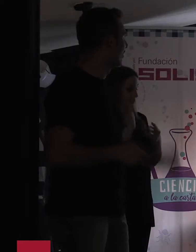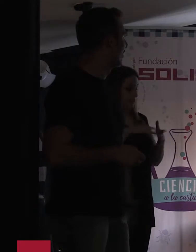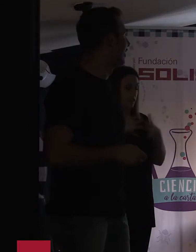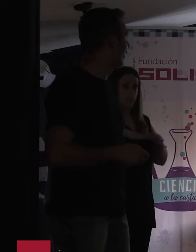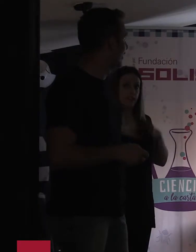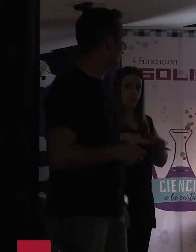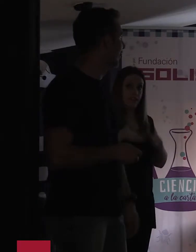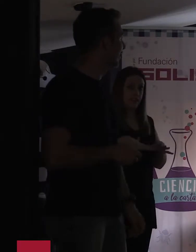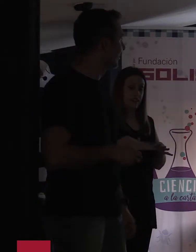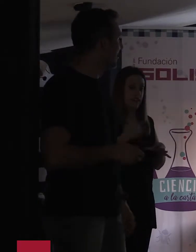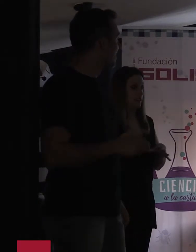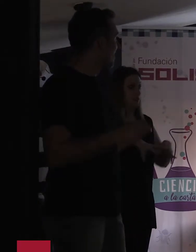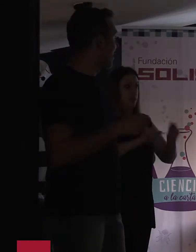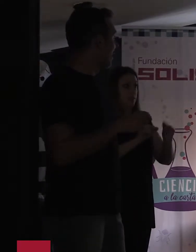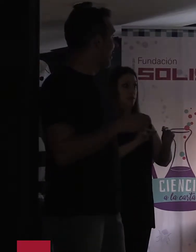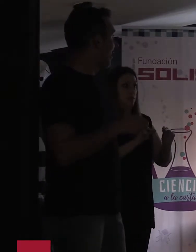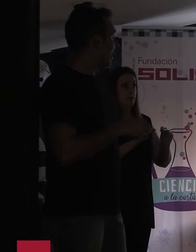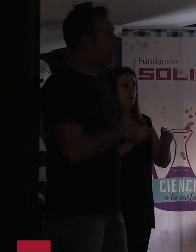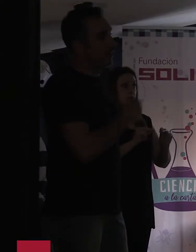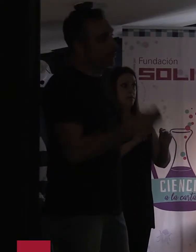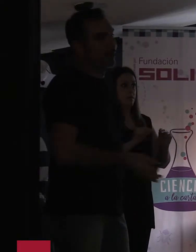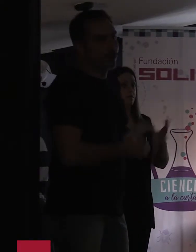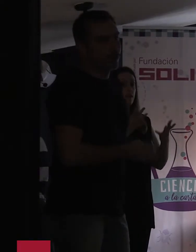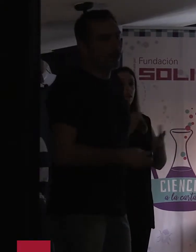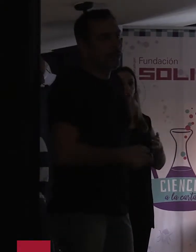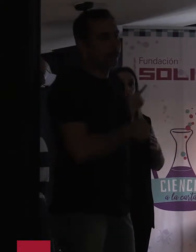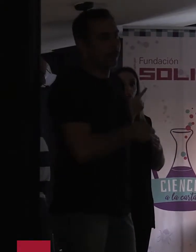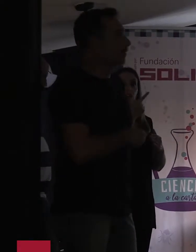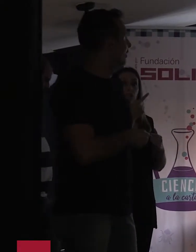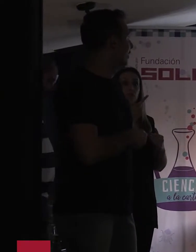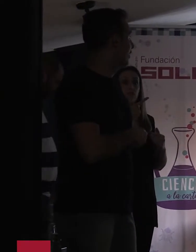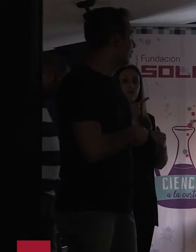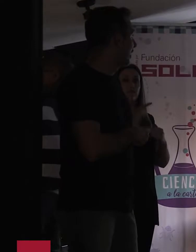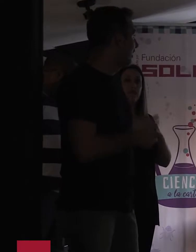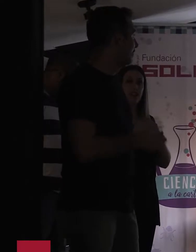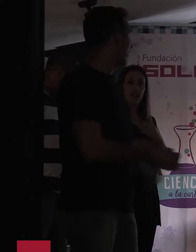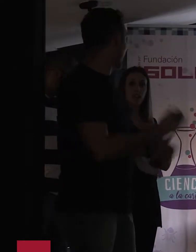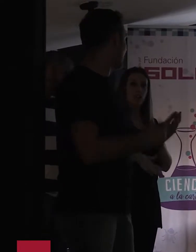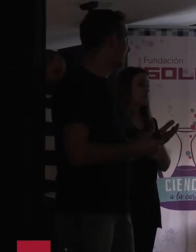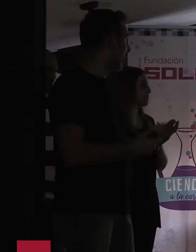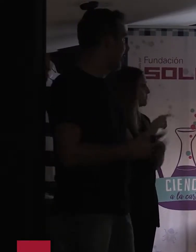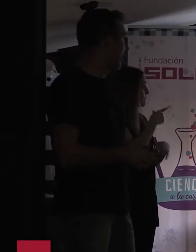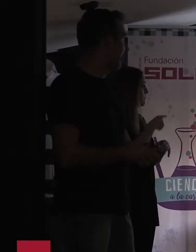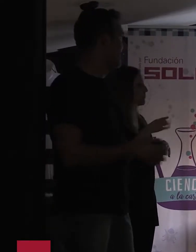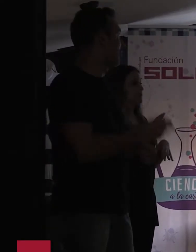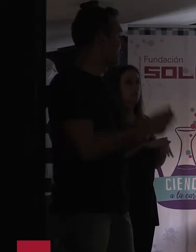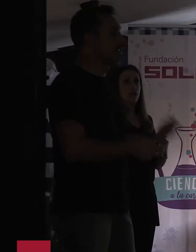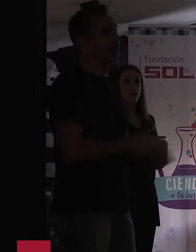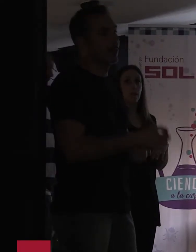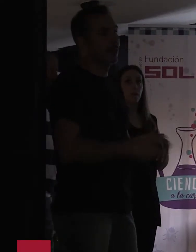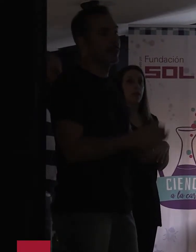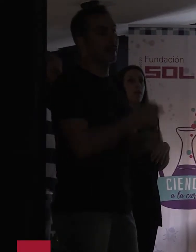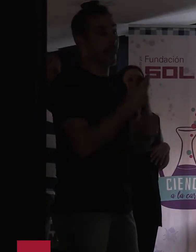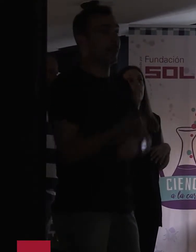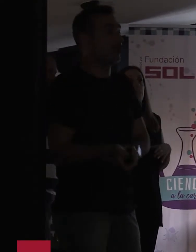me queda lo del reto de Hantid. Hay un reto como otros años con Hantid para bajarse una... Bueno, tienes que